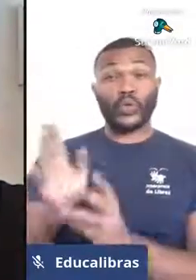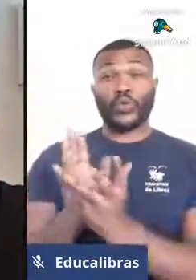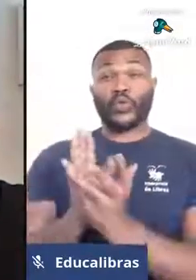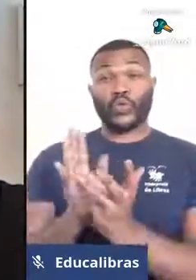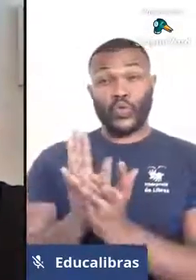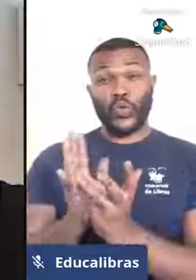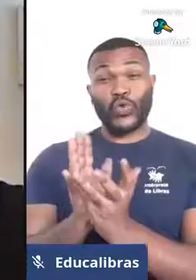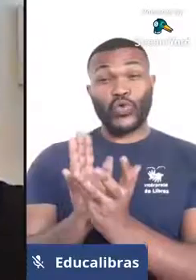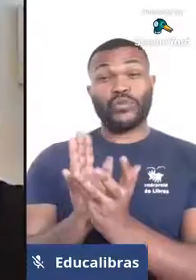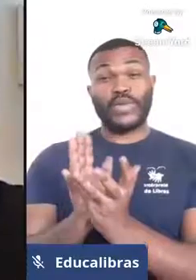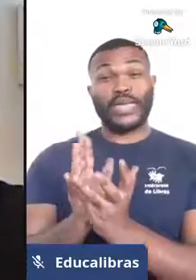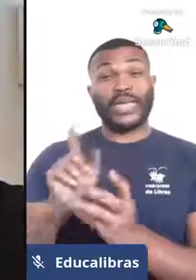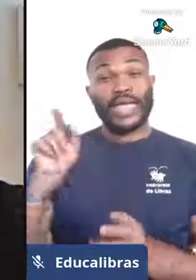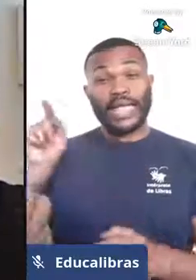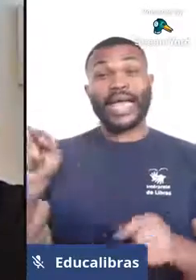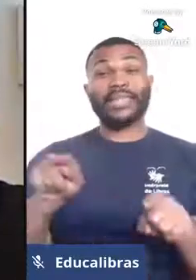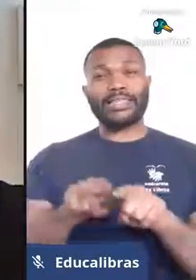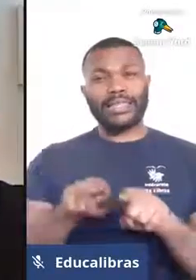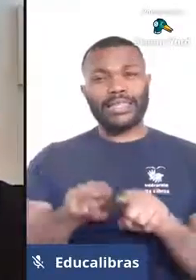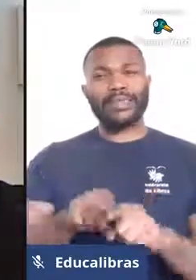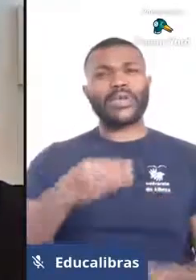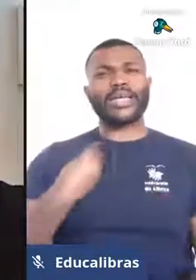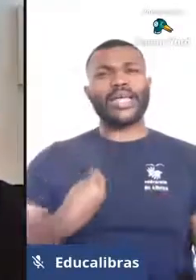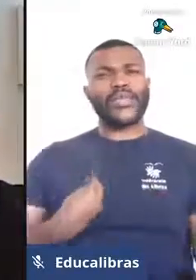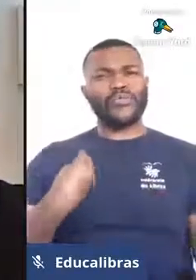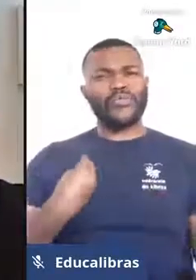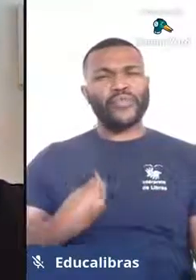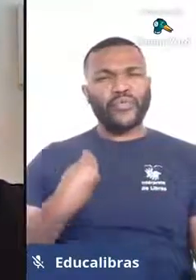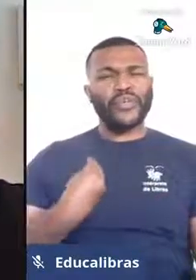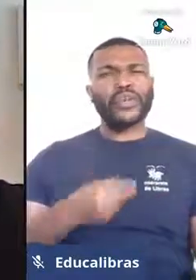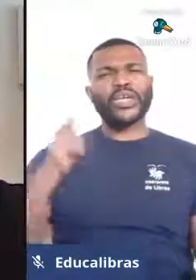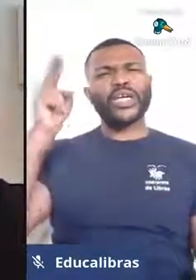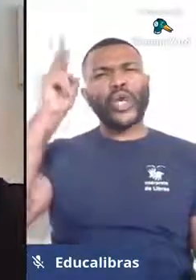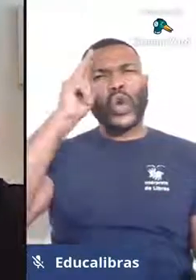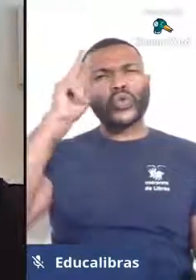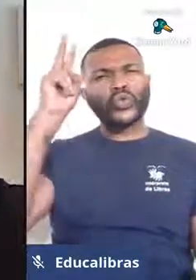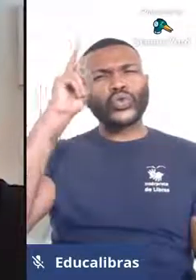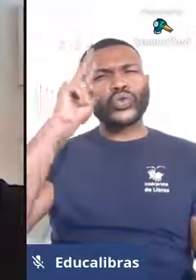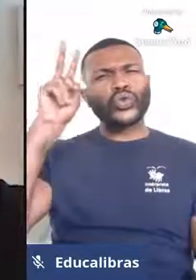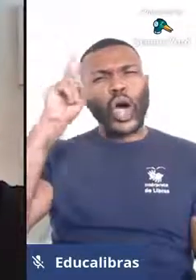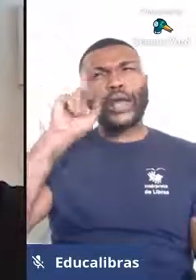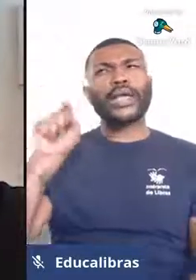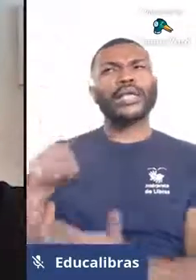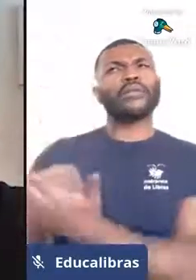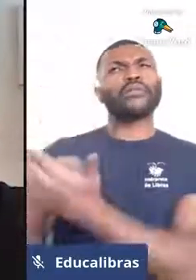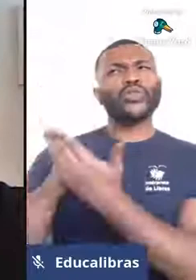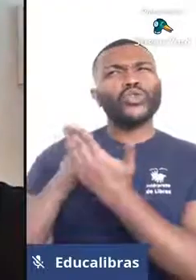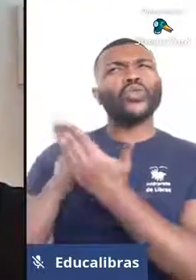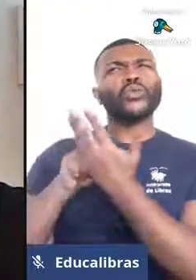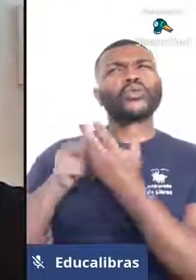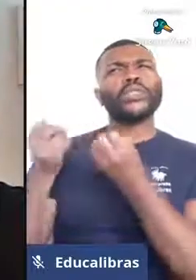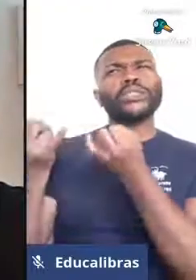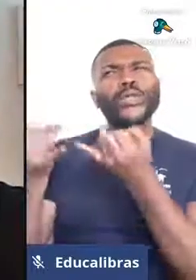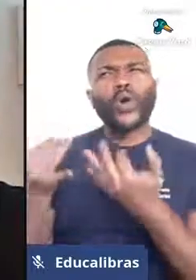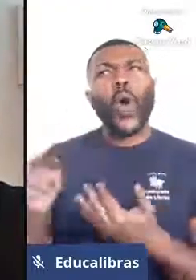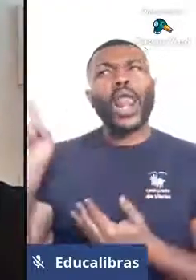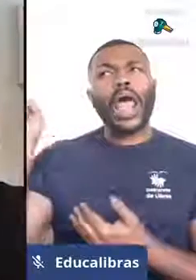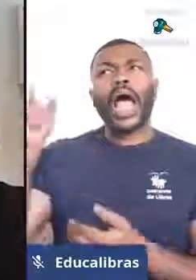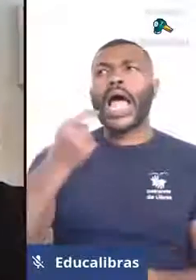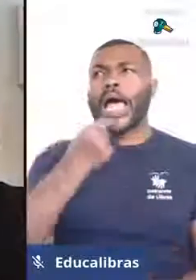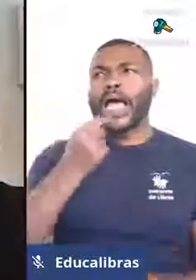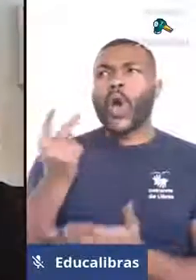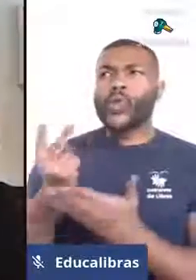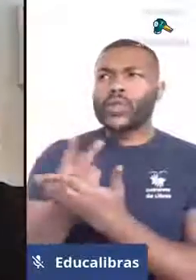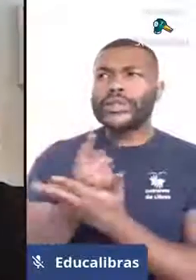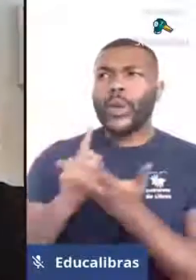lá e que viveram, né, essa história e nos brifaram um pouco do que aconteceu. Mas a ideia é, no